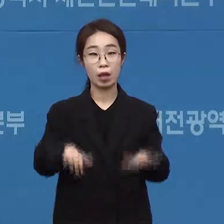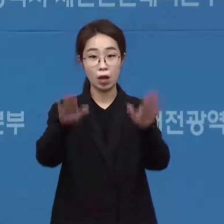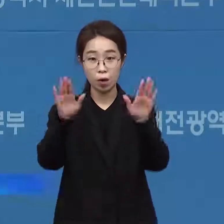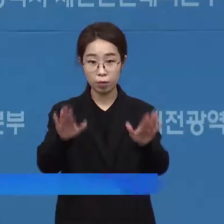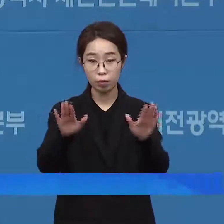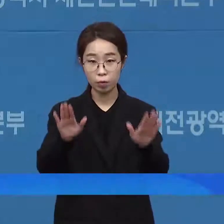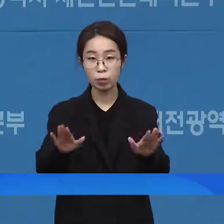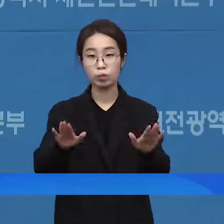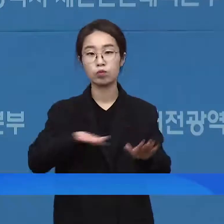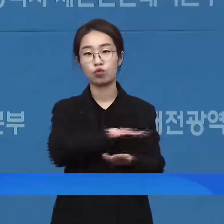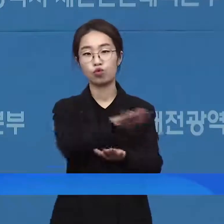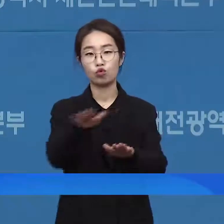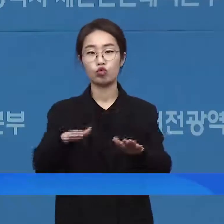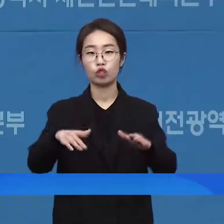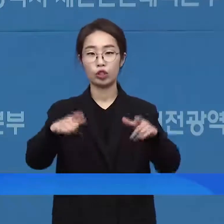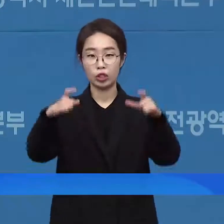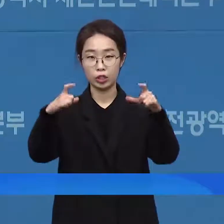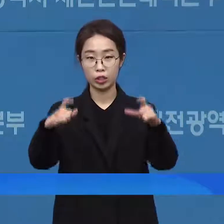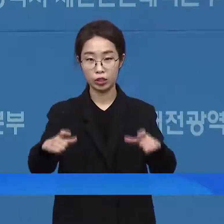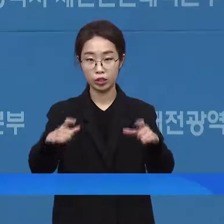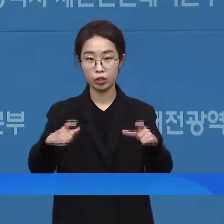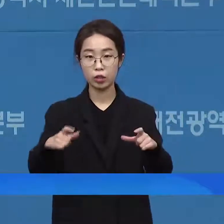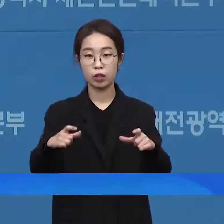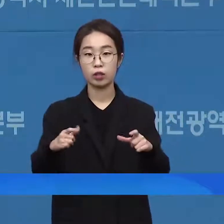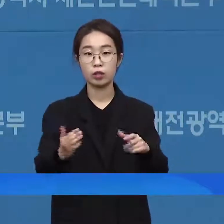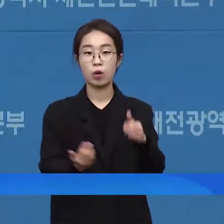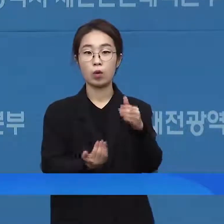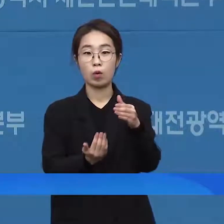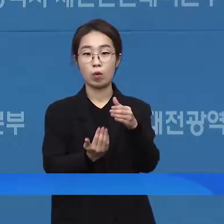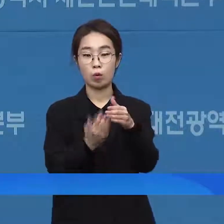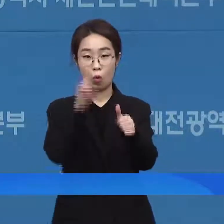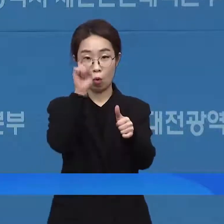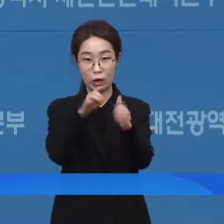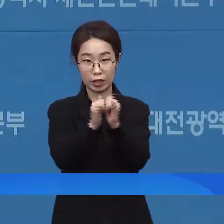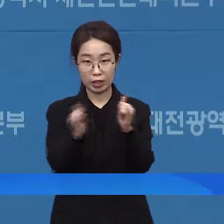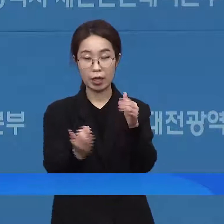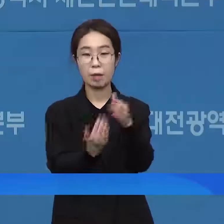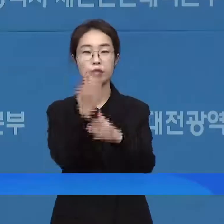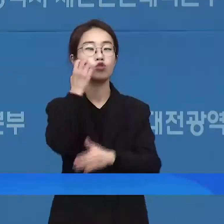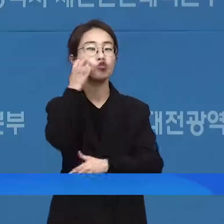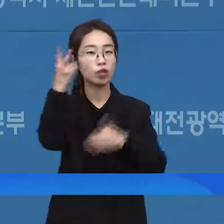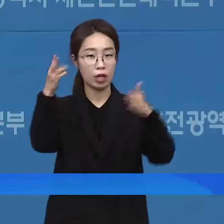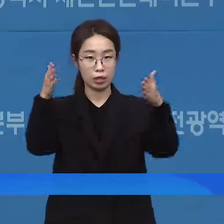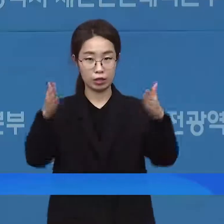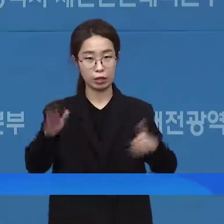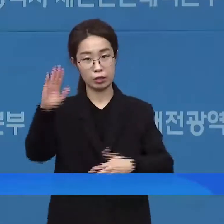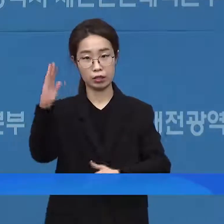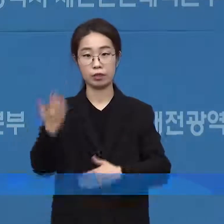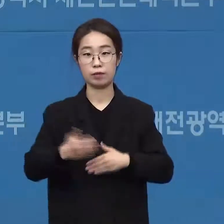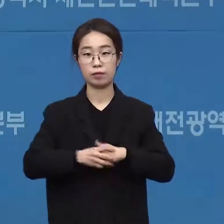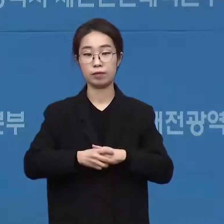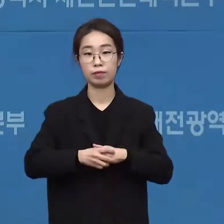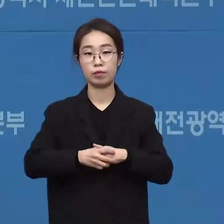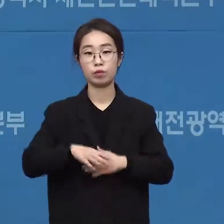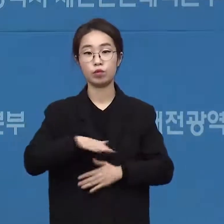오늘은 우리 시 코로나19 첫 확진자가 발생한 지 두 달이 되는 날입니다.